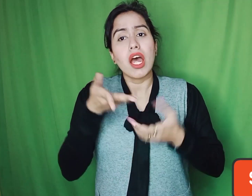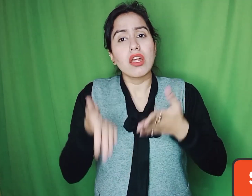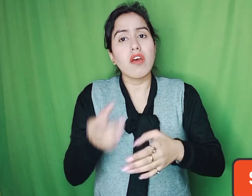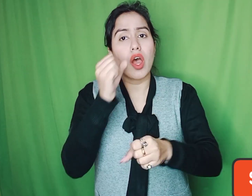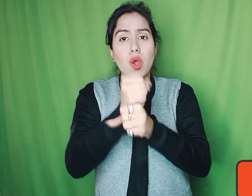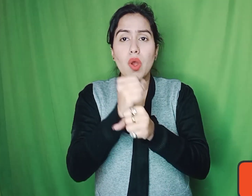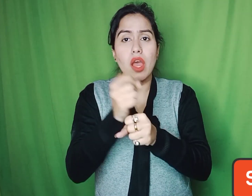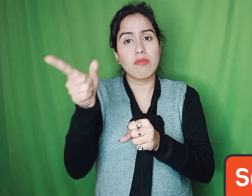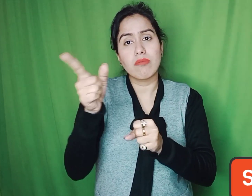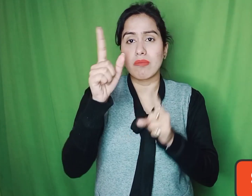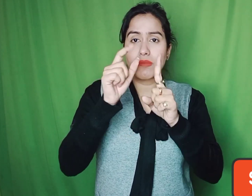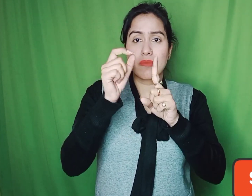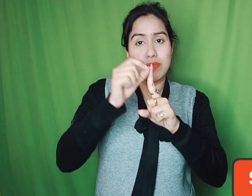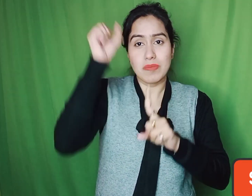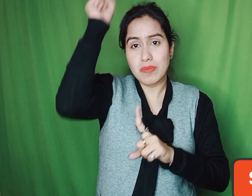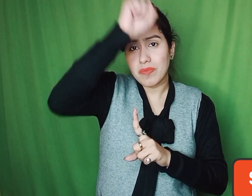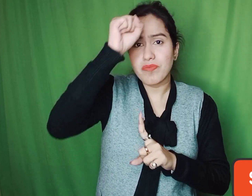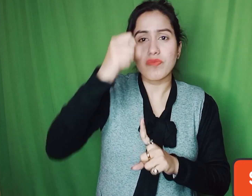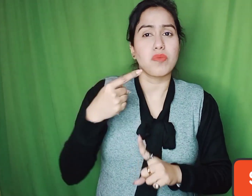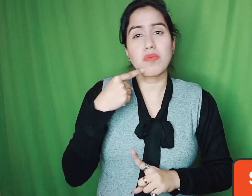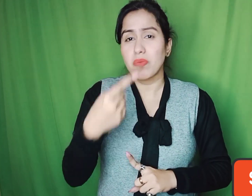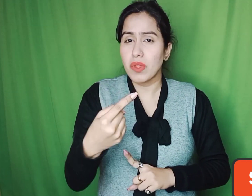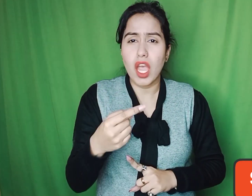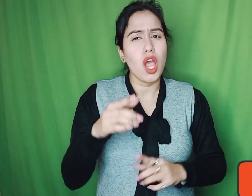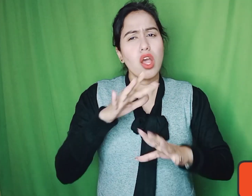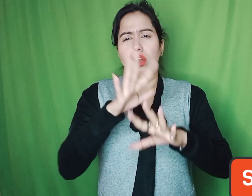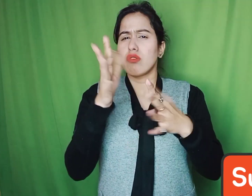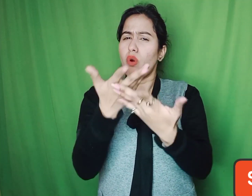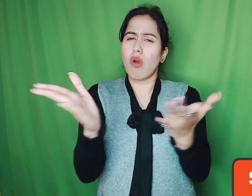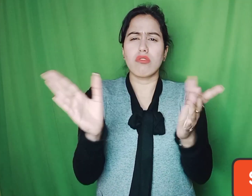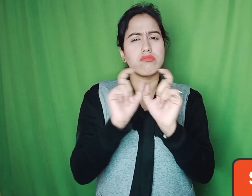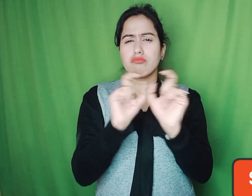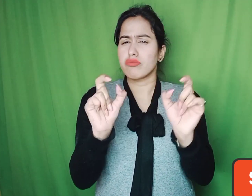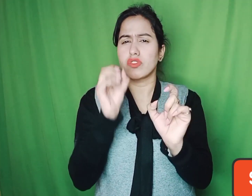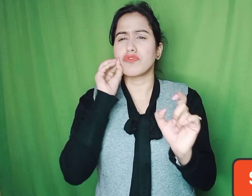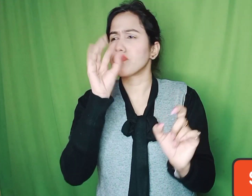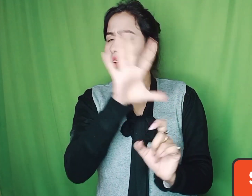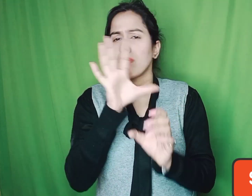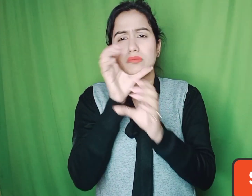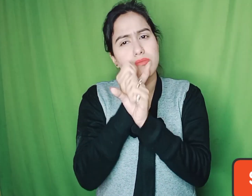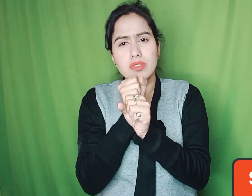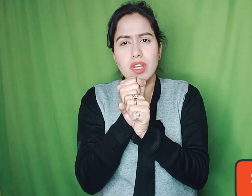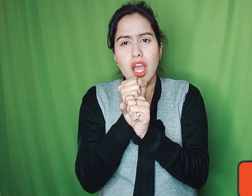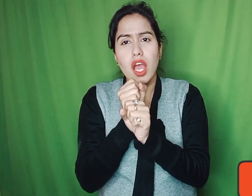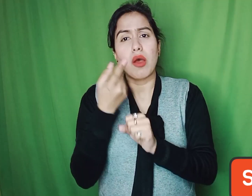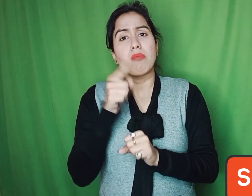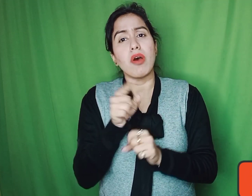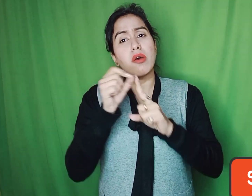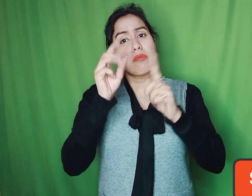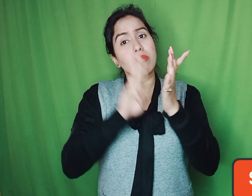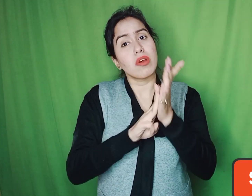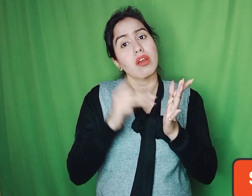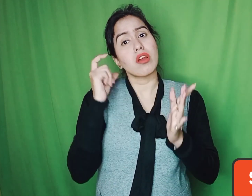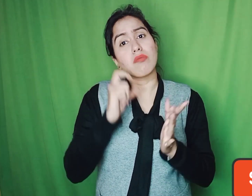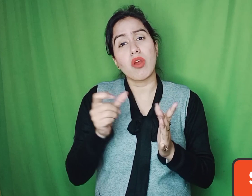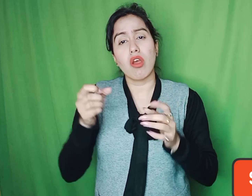जब हरी झंडी दिखाने के बावजूद उस रोड पर इतना सारा लोग कहाँ से इकट्ठे हो गए और 20 मिनट के इंतज़ार करने के